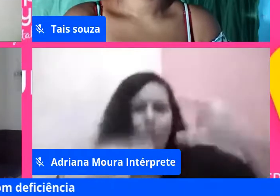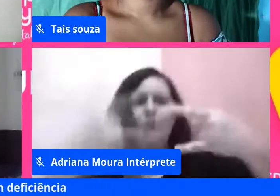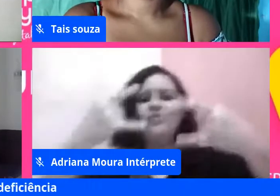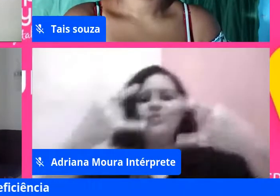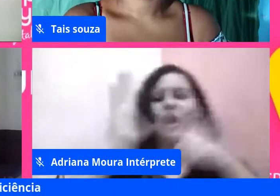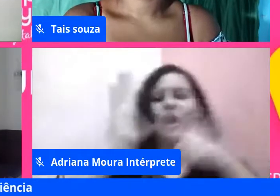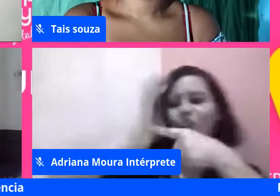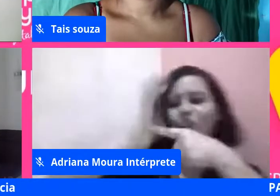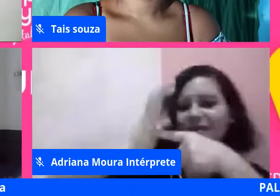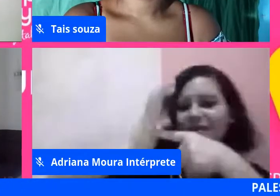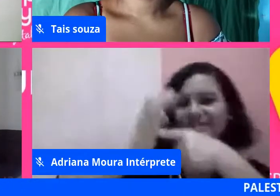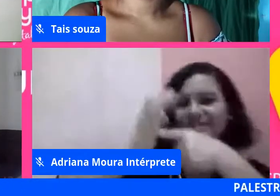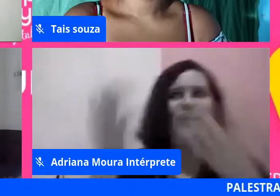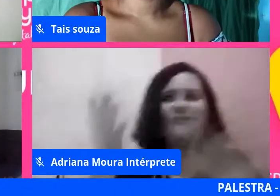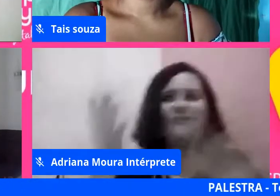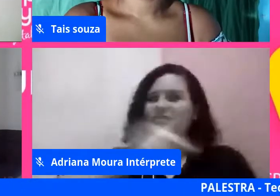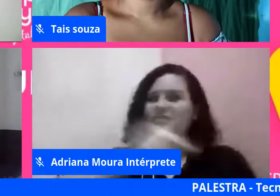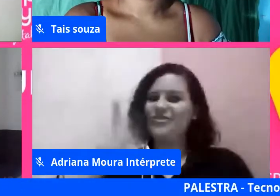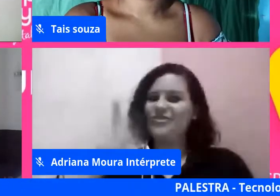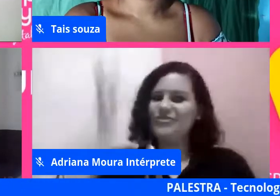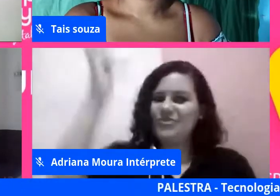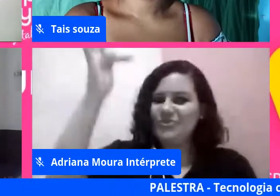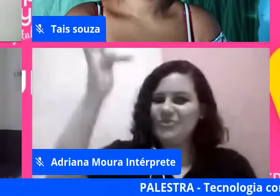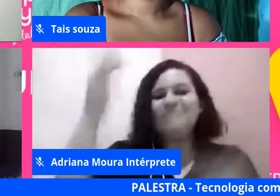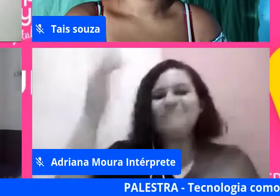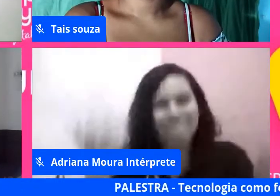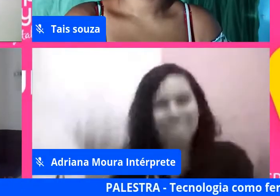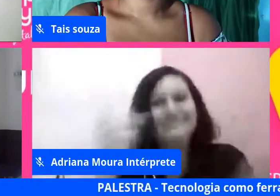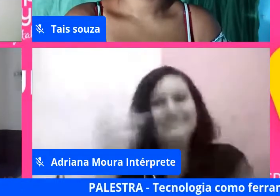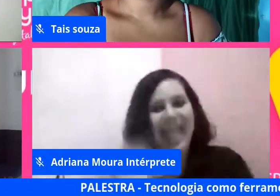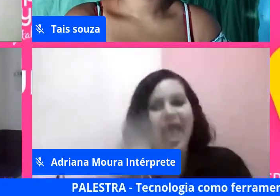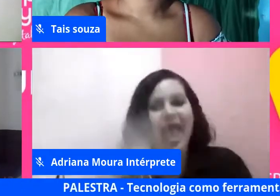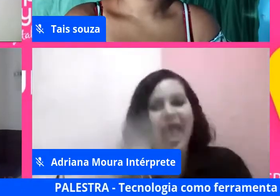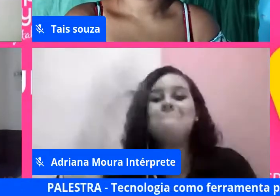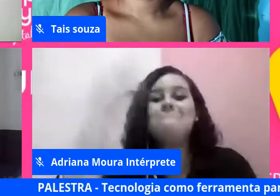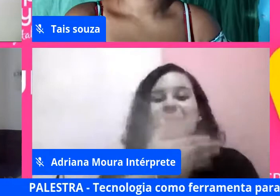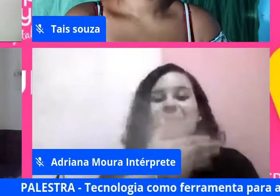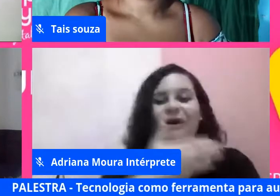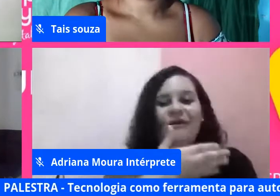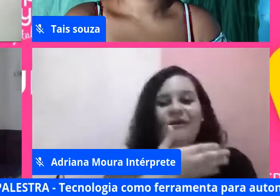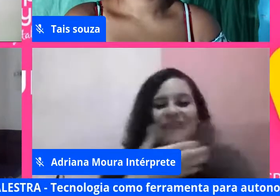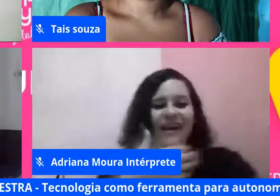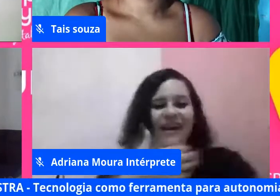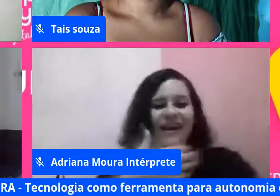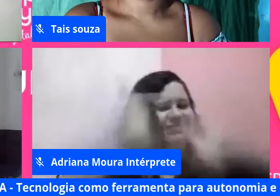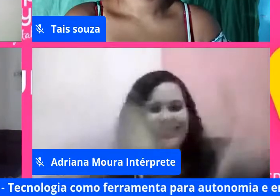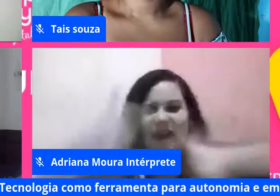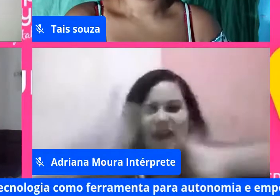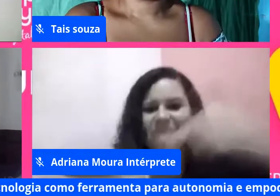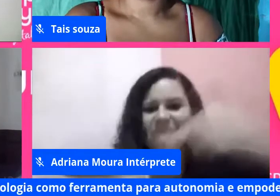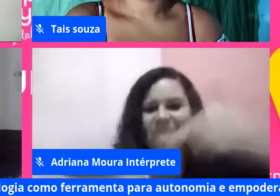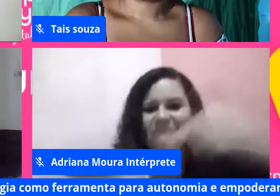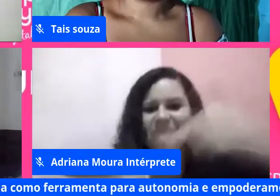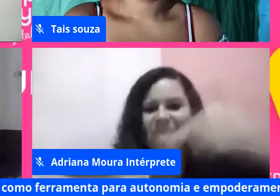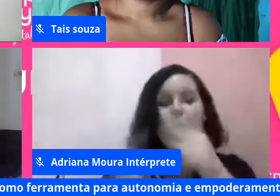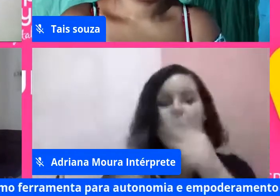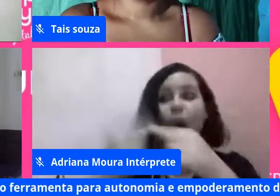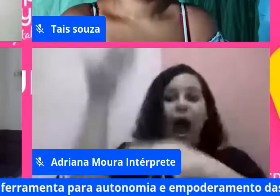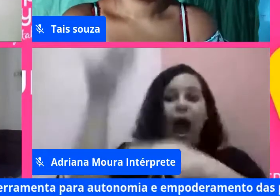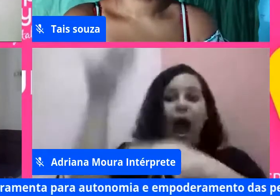importante e é fruto de um trabalho, como vocês perceberam, que começa há muitos anos atrás e que hoje, né,